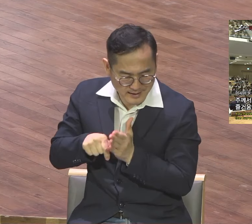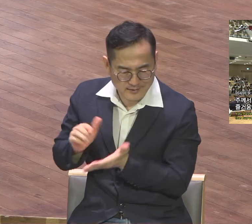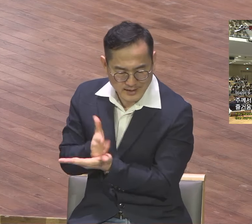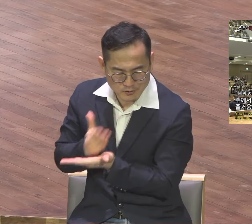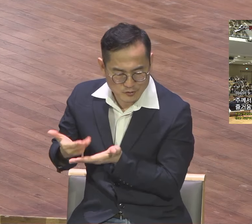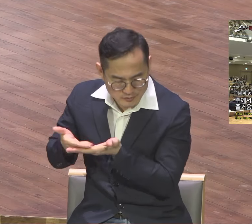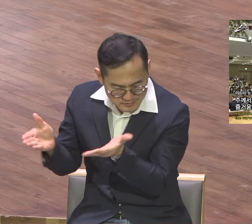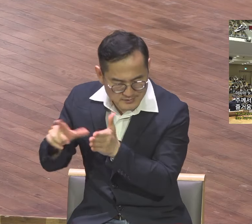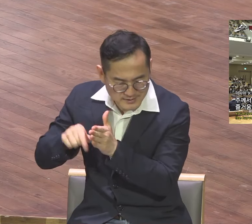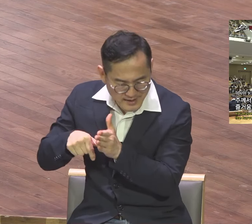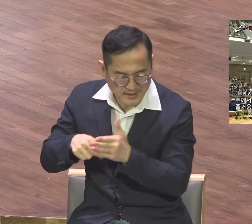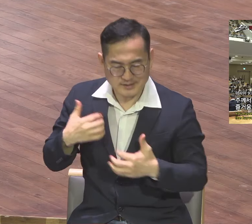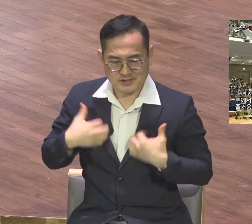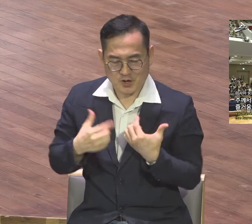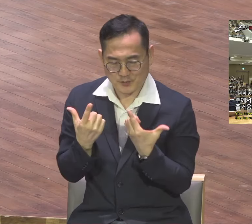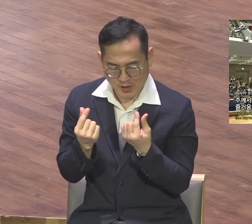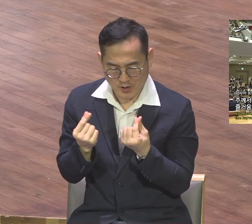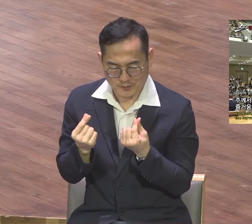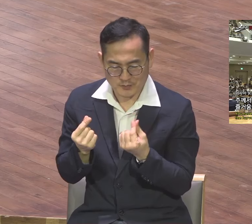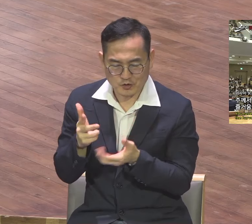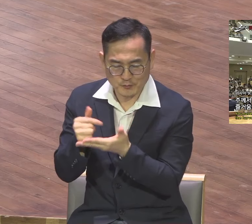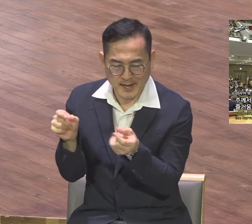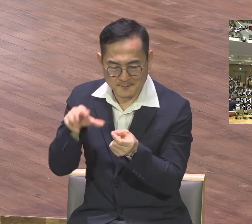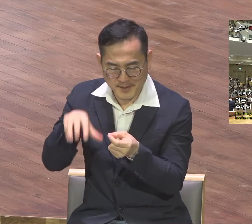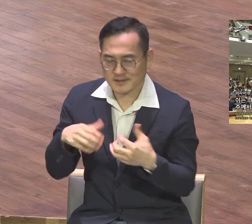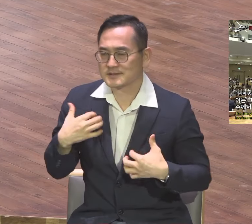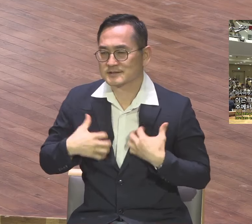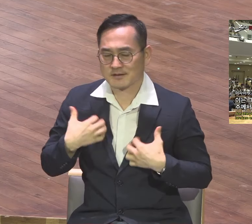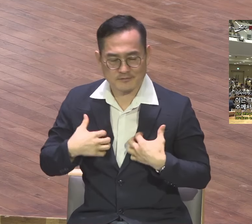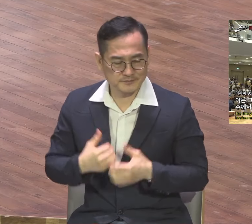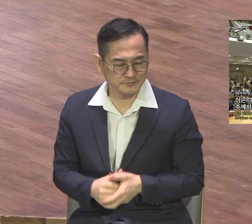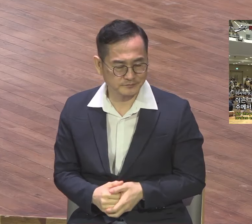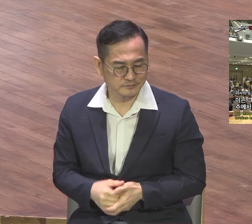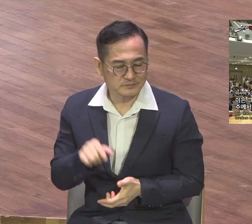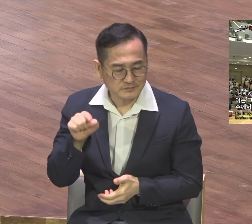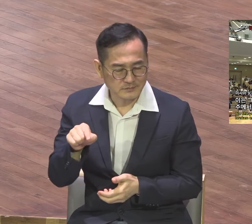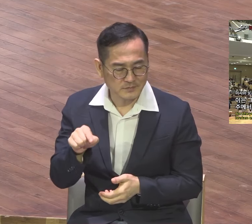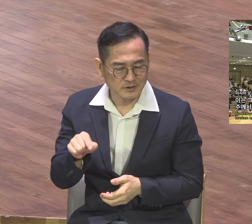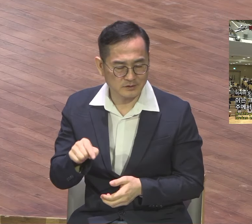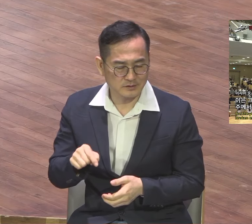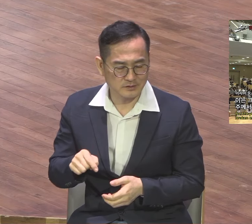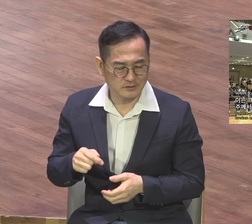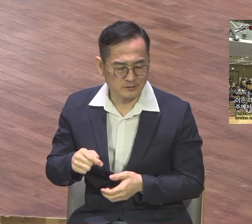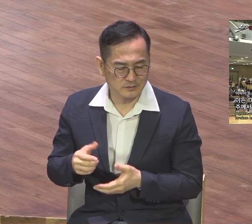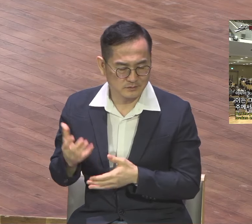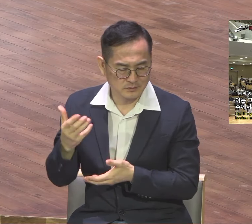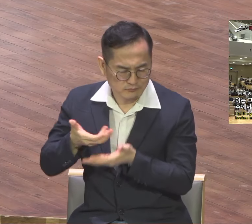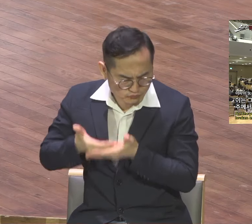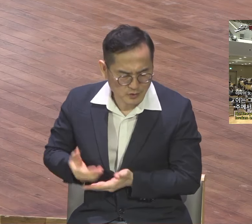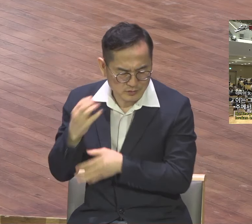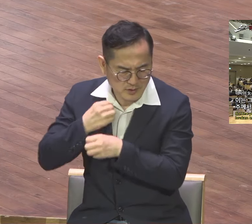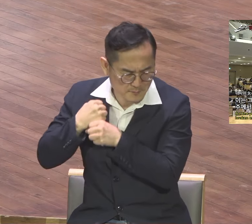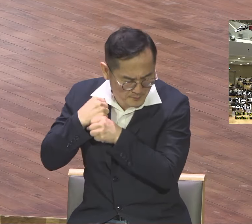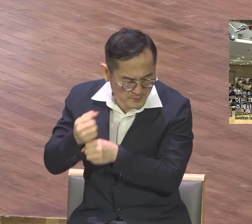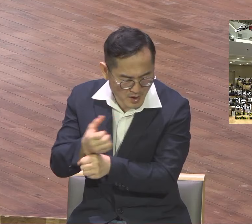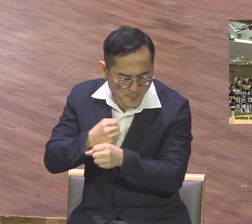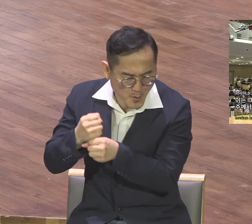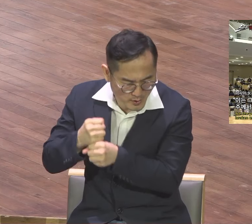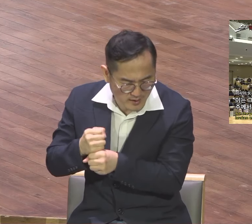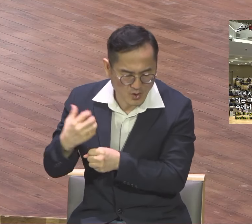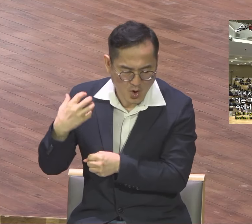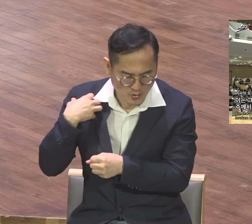때의 즐거움같이 그들이 주 앞에서 즐거워하오니 이는 그들이 무겁게 맨 멍에와 그들의